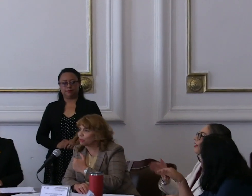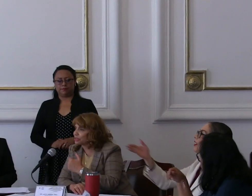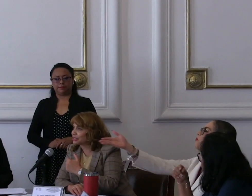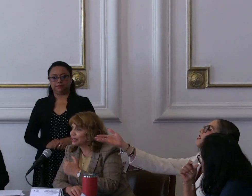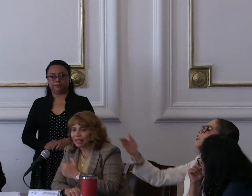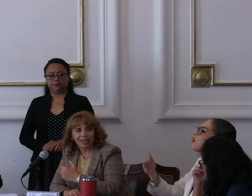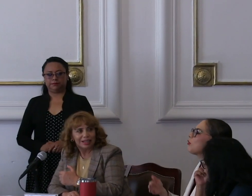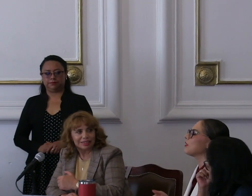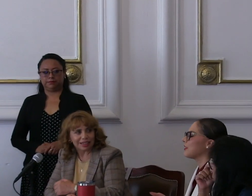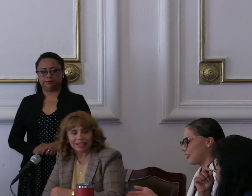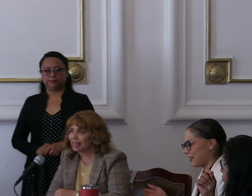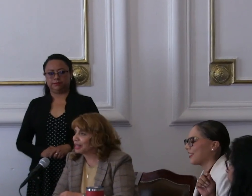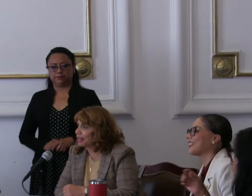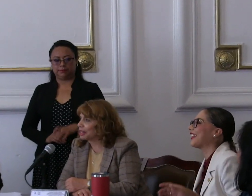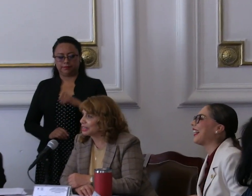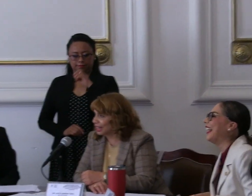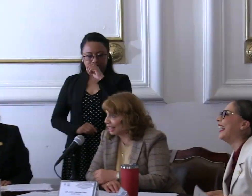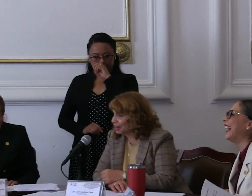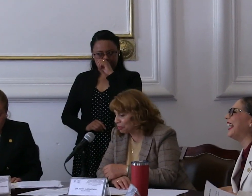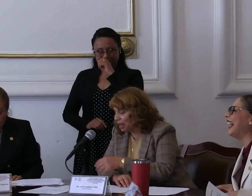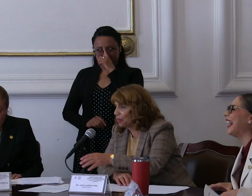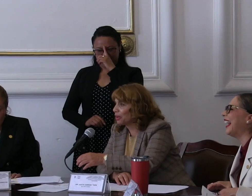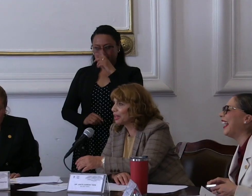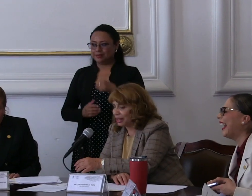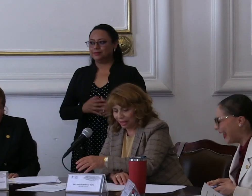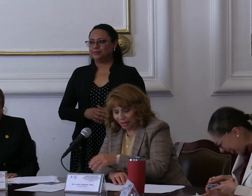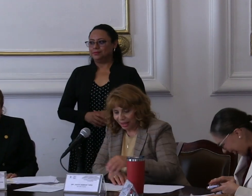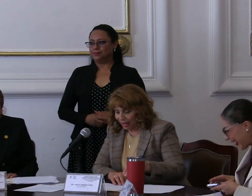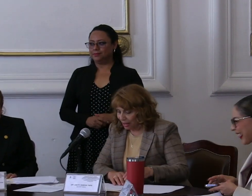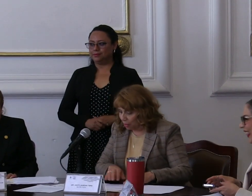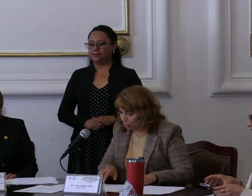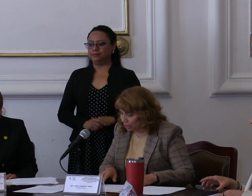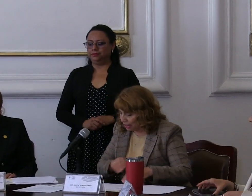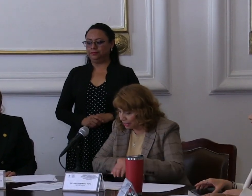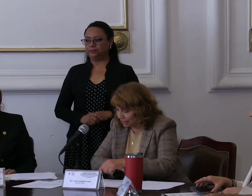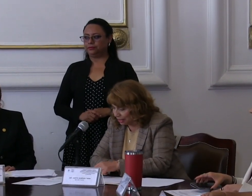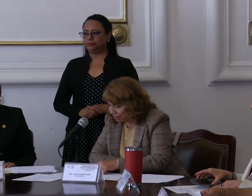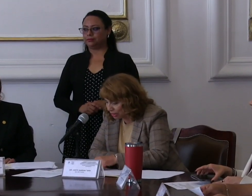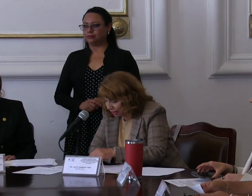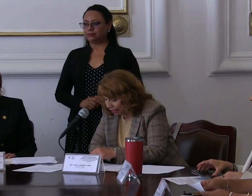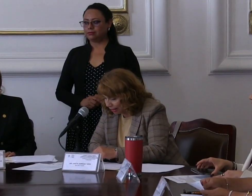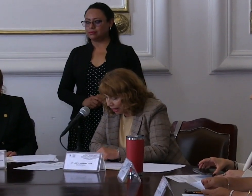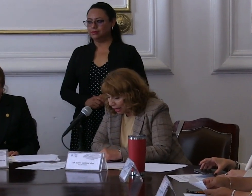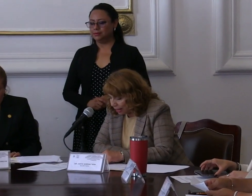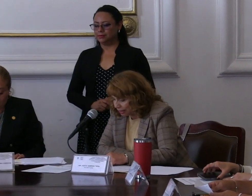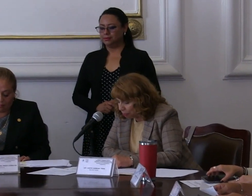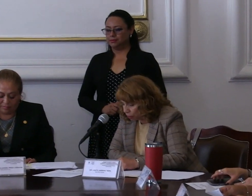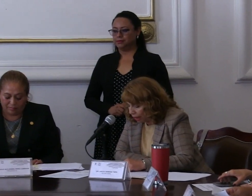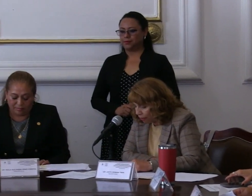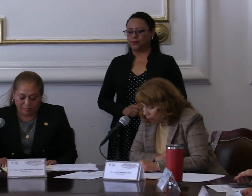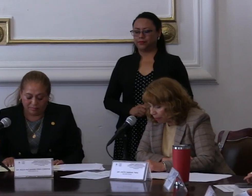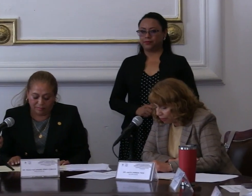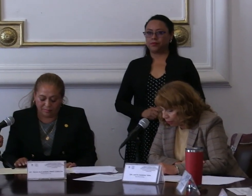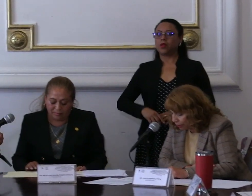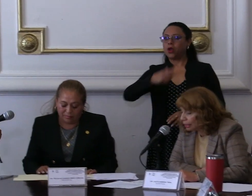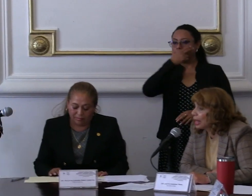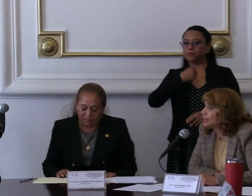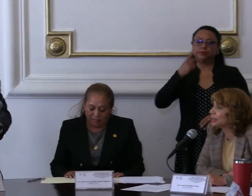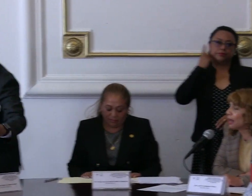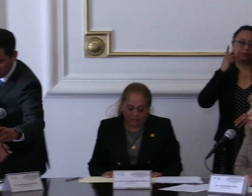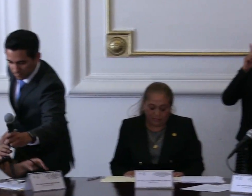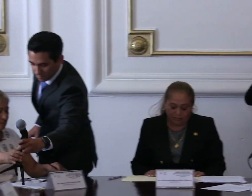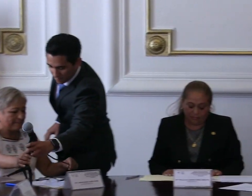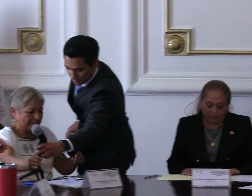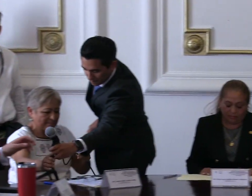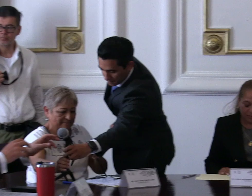Bueno. ¿Sí? ¿Estamos? ¿Sí? Bueno, como ustedes nos indiquen. Diputado Pedro Enrique